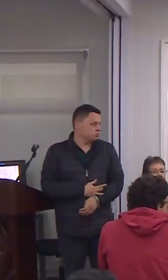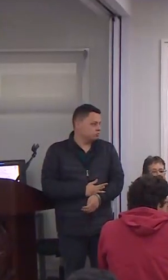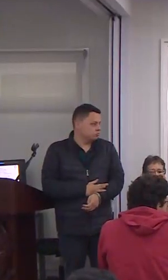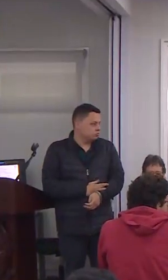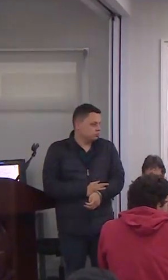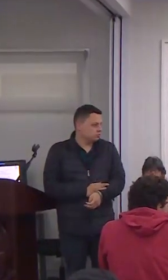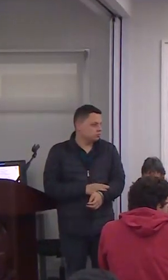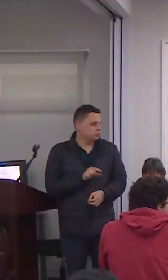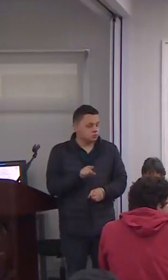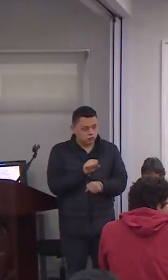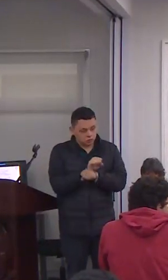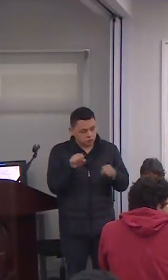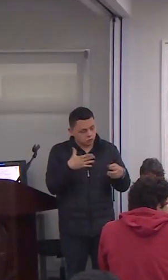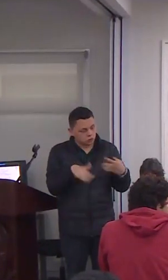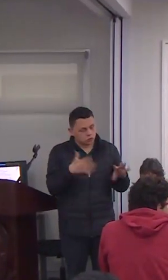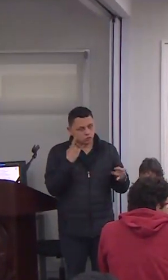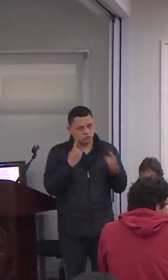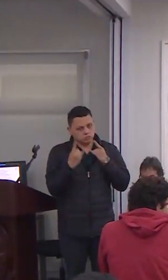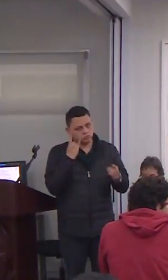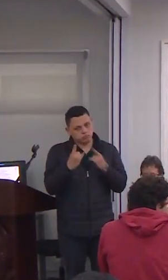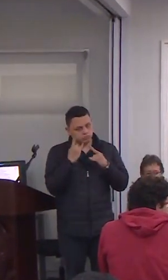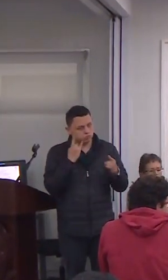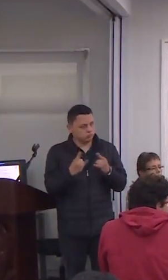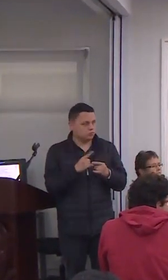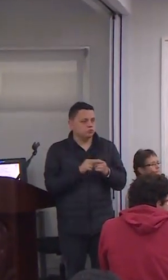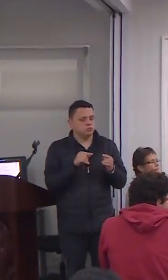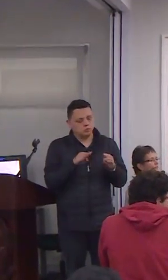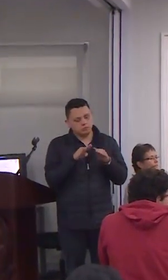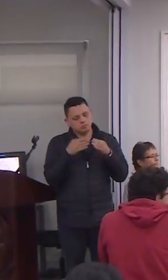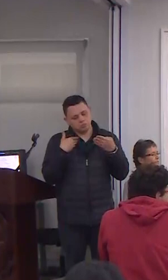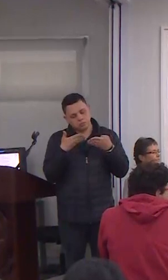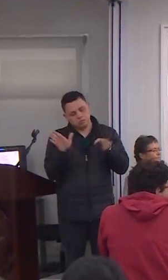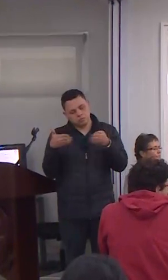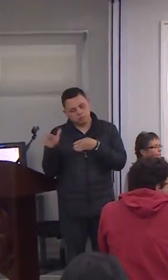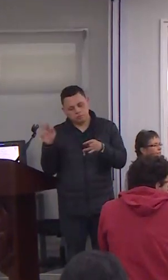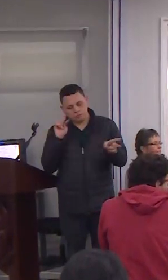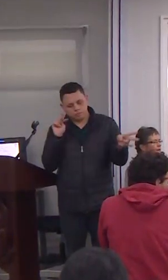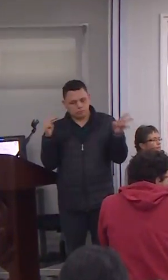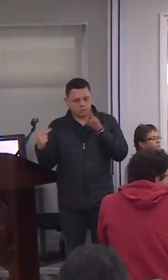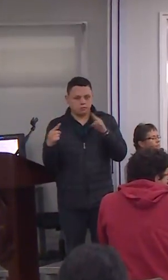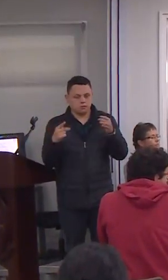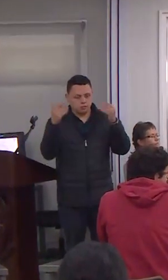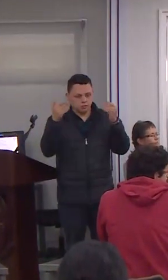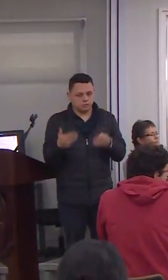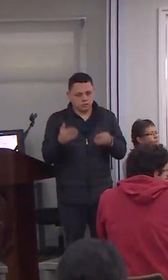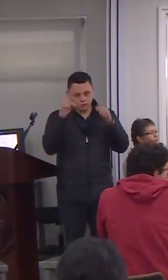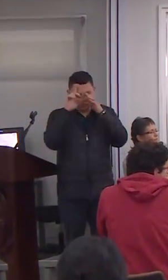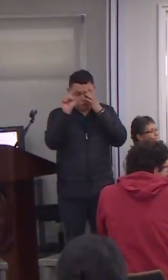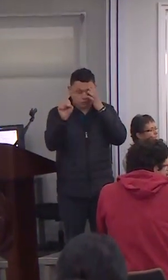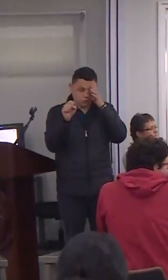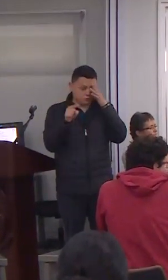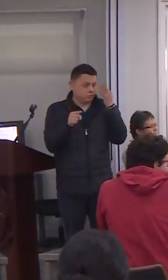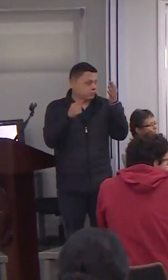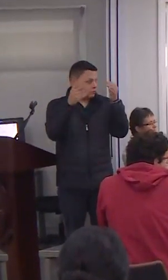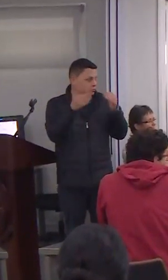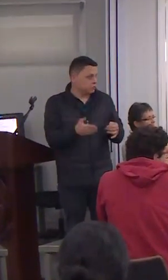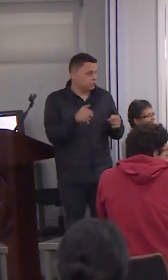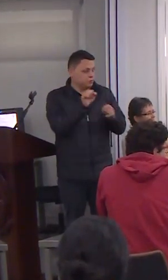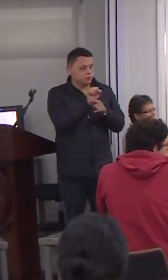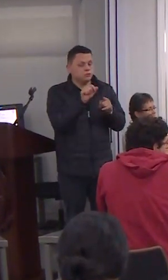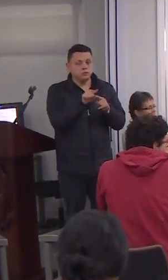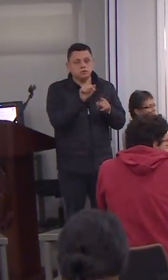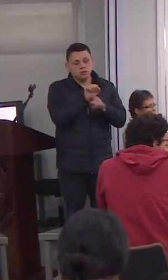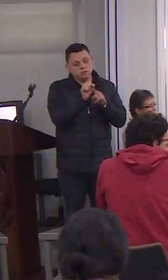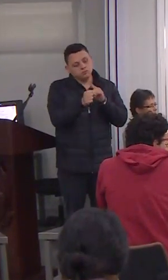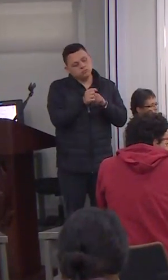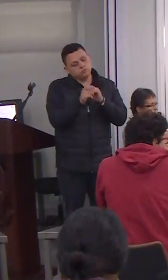muy interesante que nos abre unas perspectivas desde la discapacidad intelectual y la discapacidad psicosocial